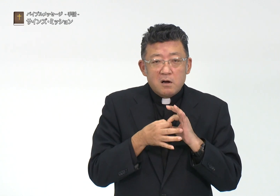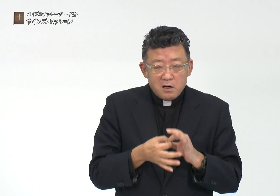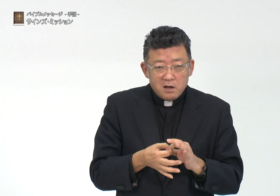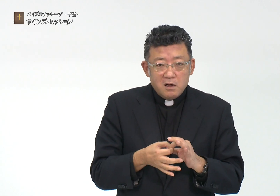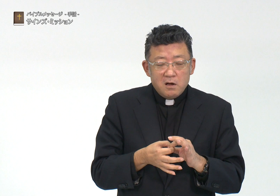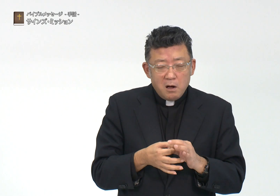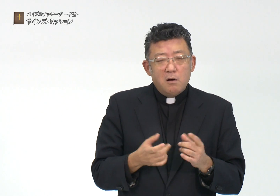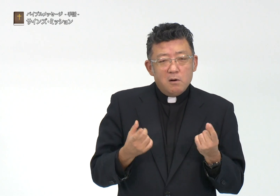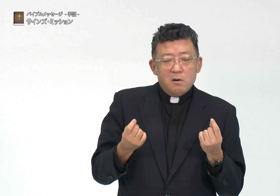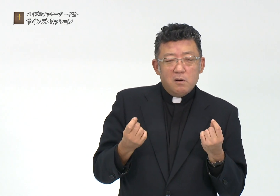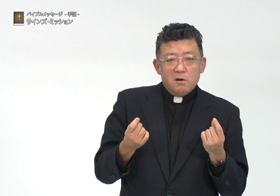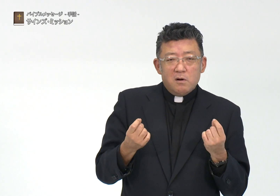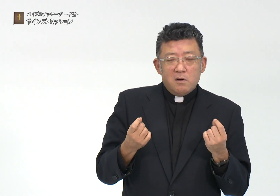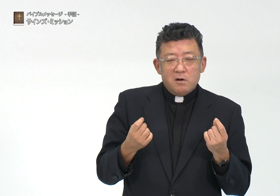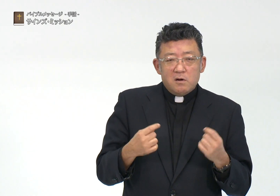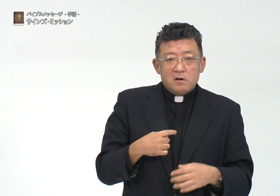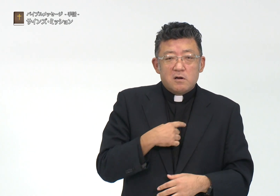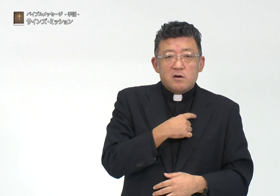同じ経験をしました